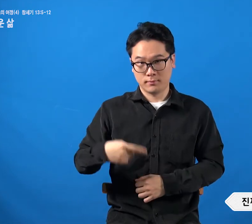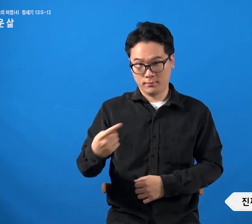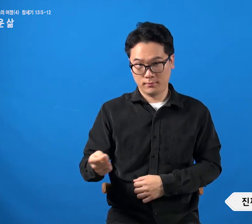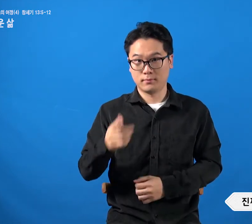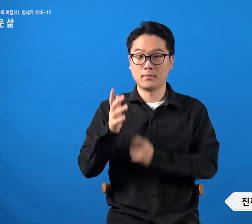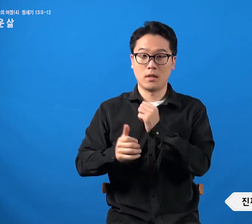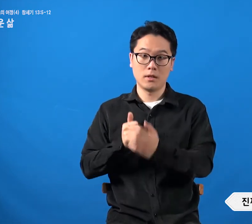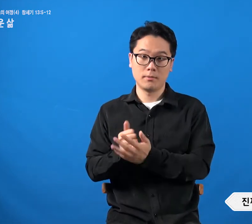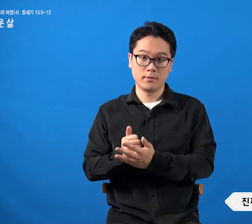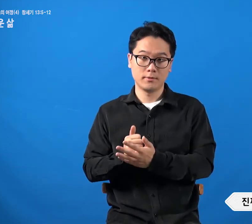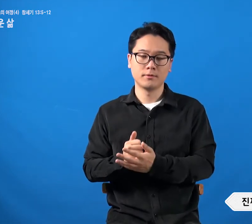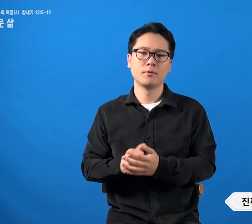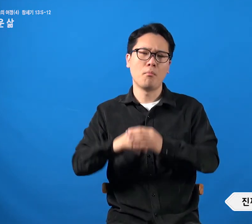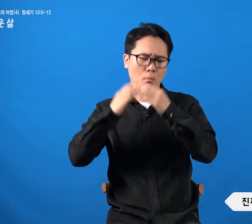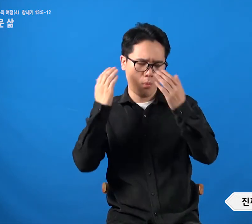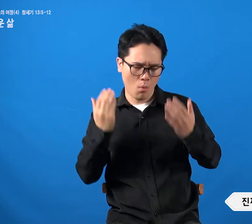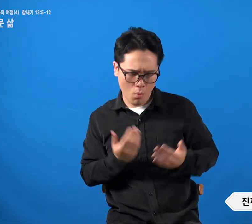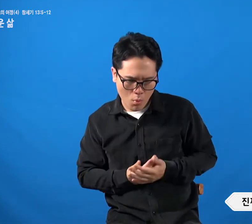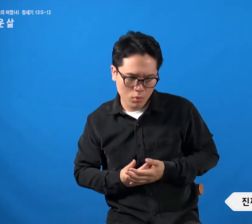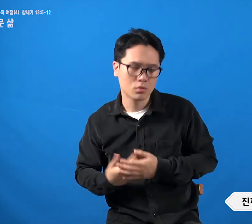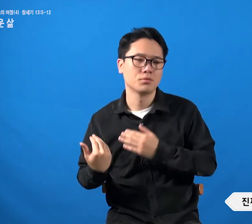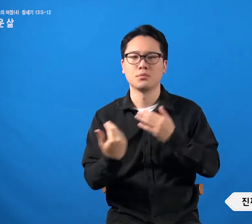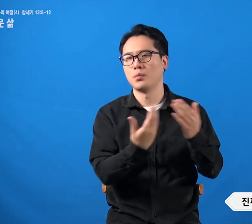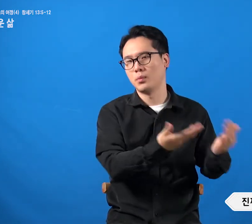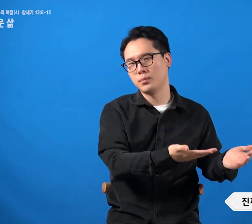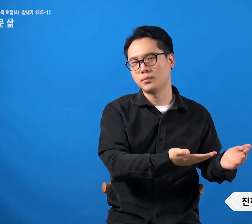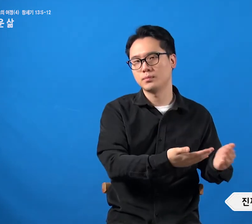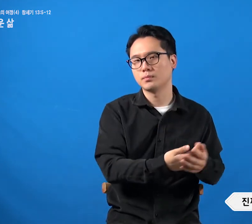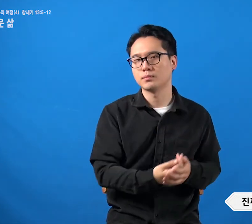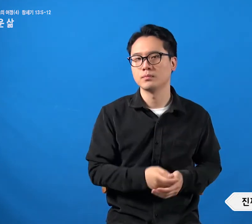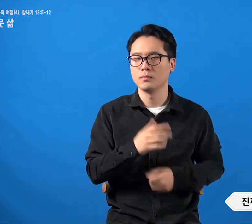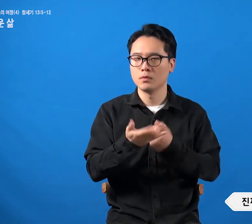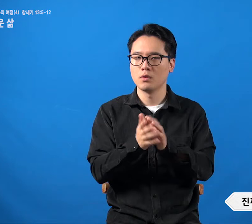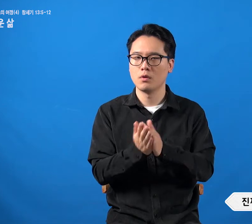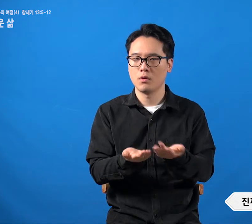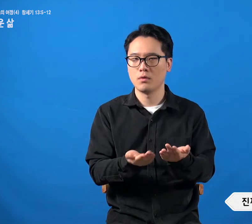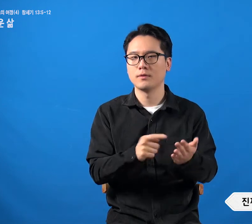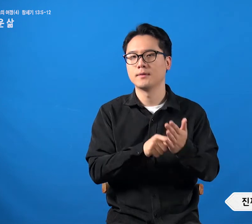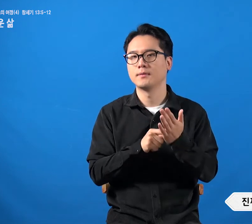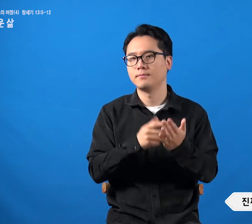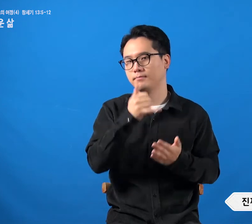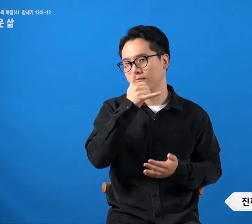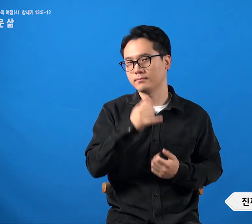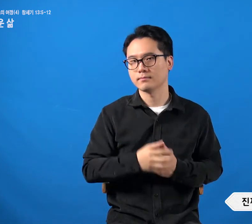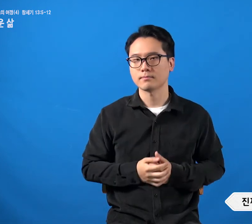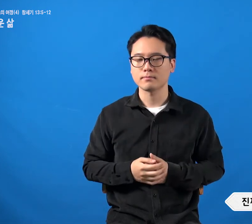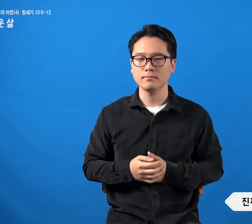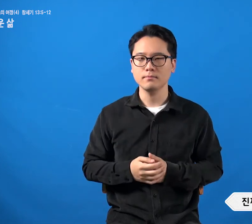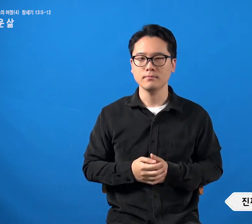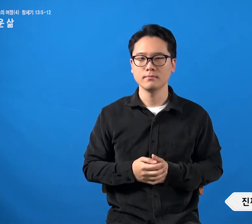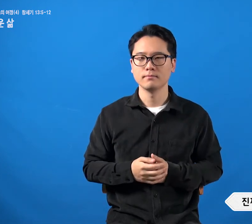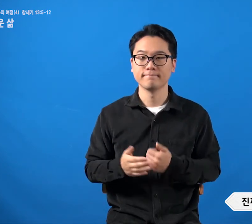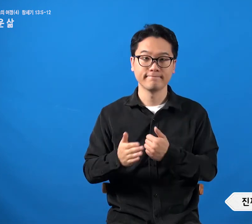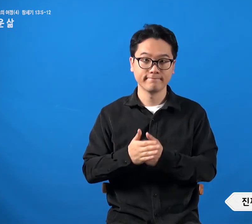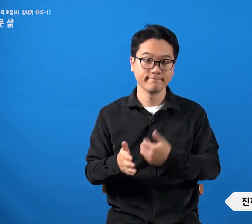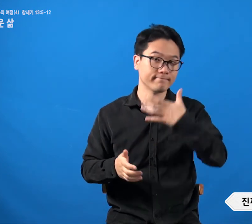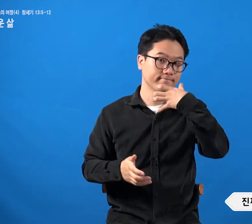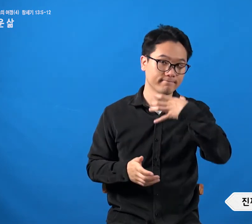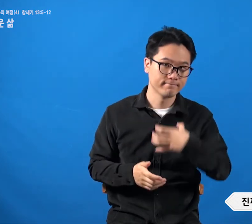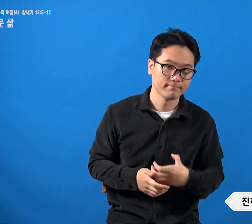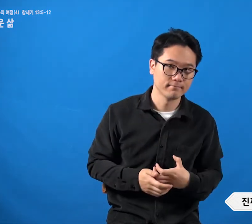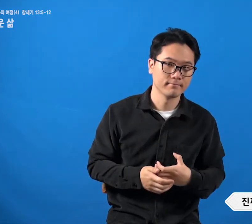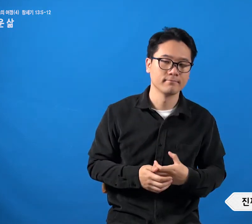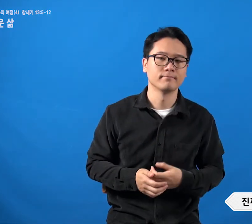그에게 모든 것들을 주시는 장면을 성경은 설명합니다. 그래서 아브라함이